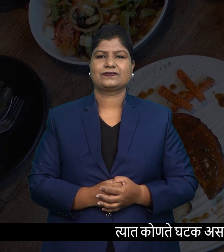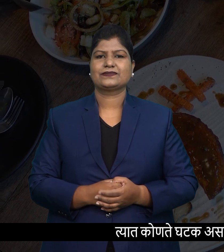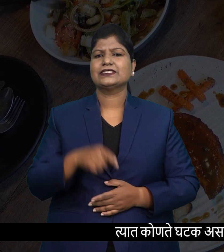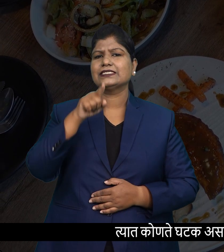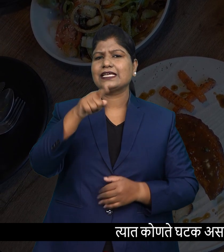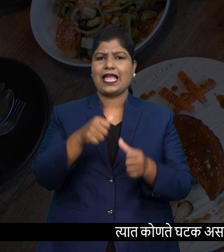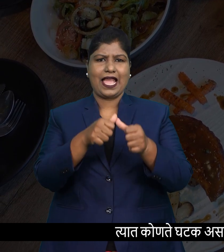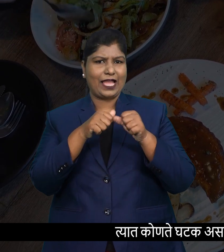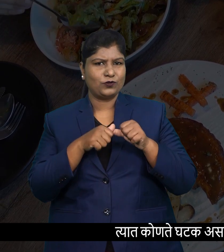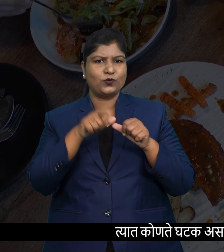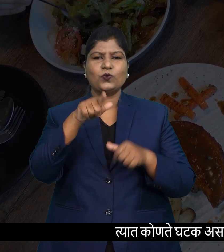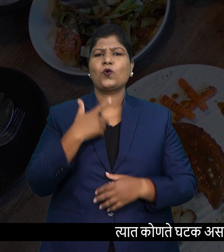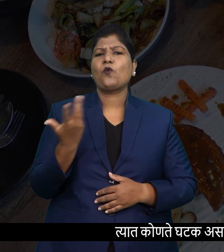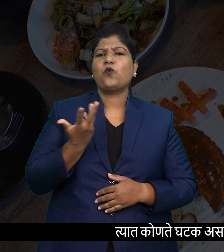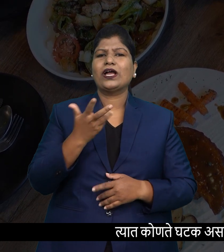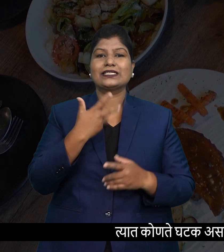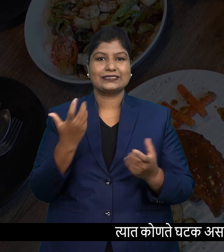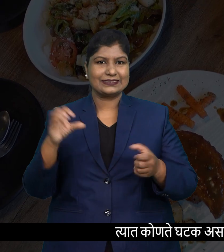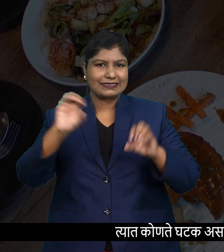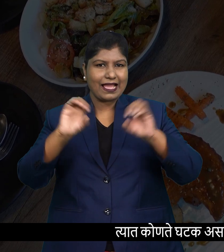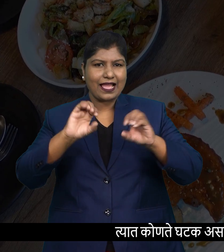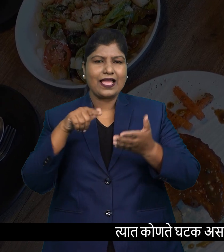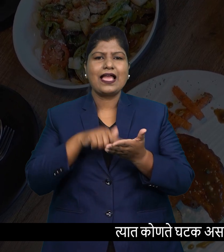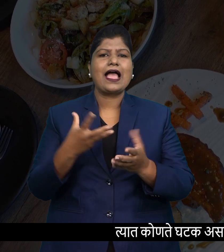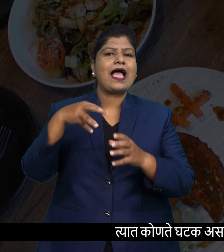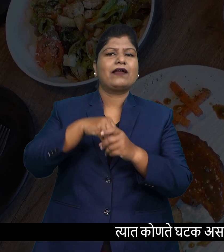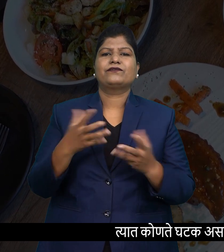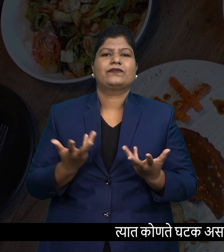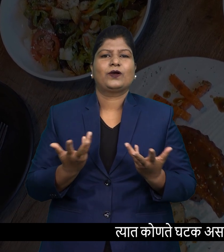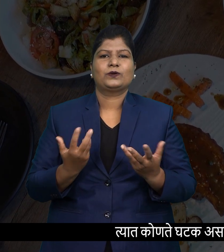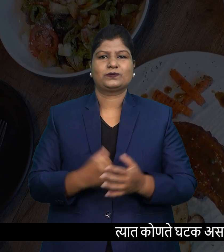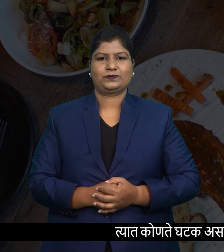त्यात कोणते घटक असतात याचे उत्तर तुम्ही देऊ शकता का?